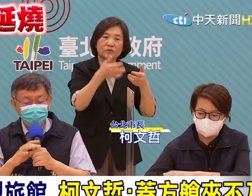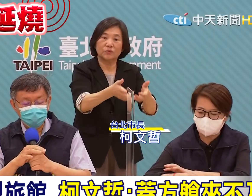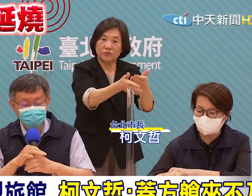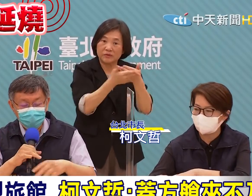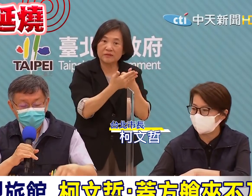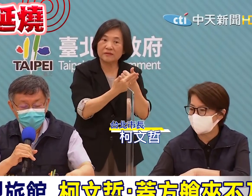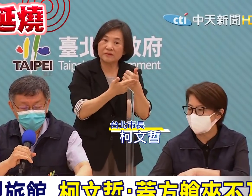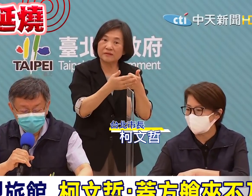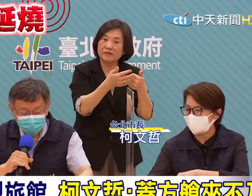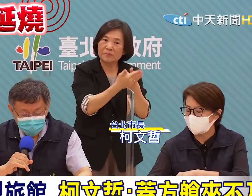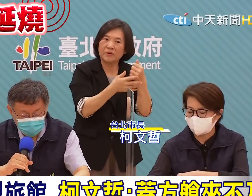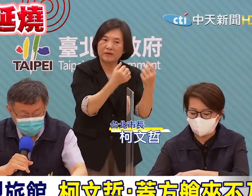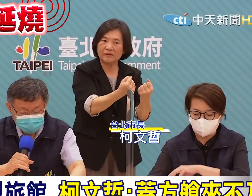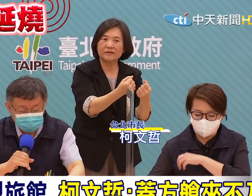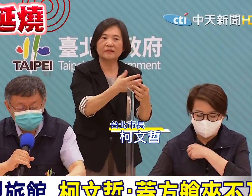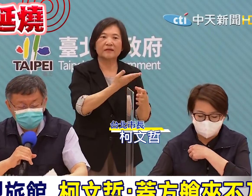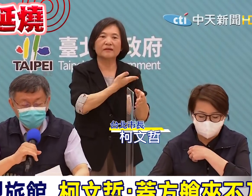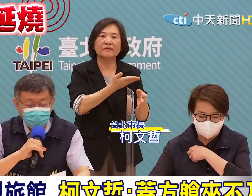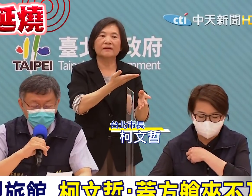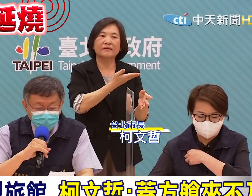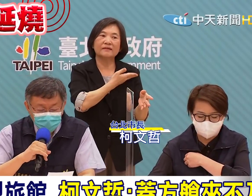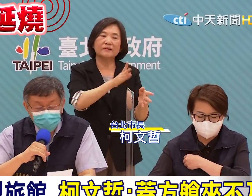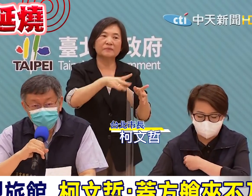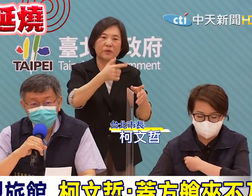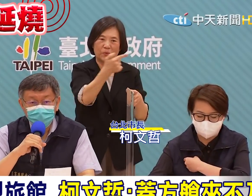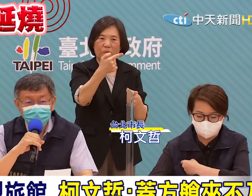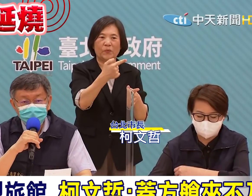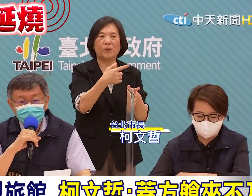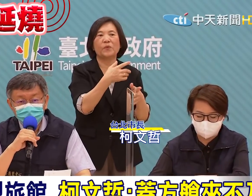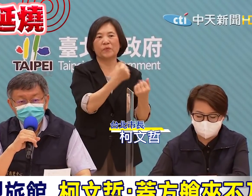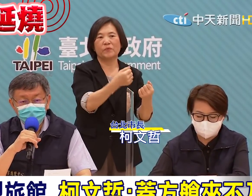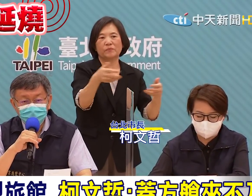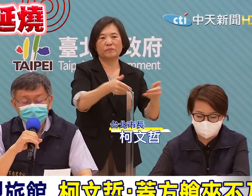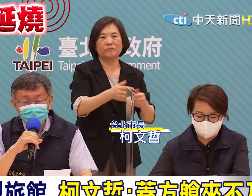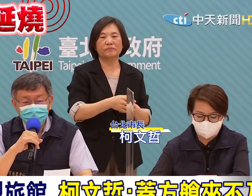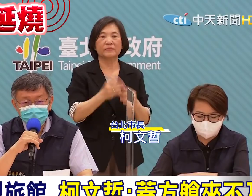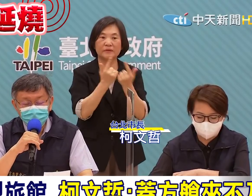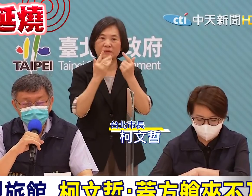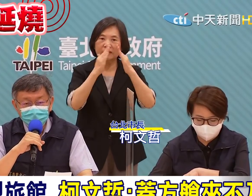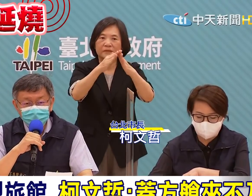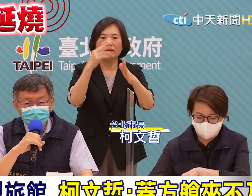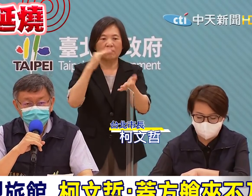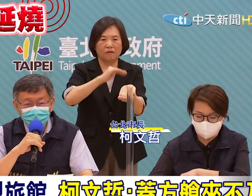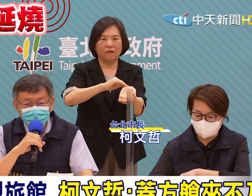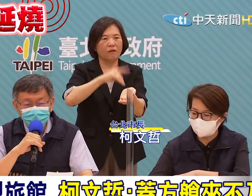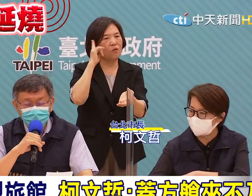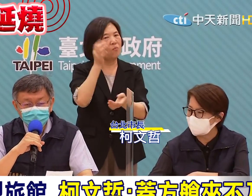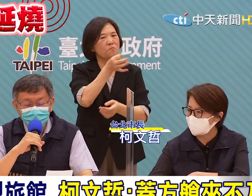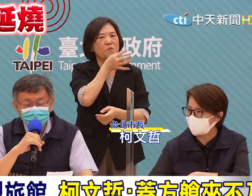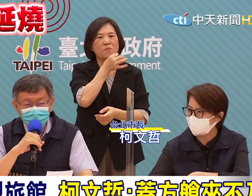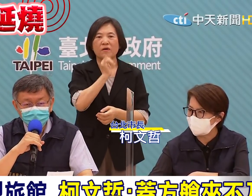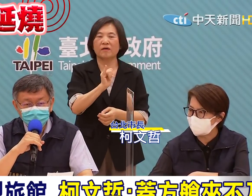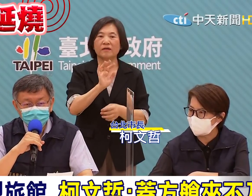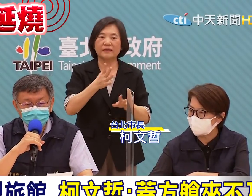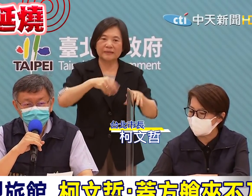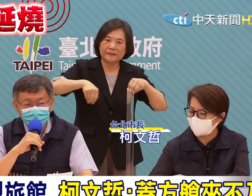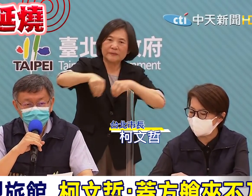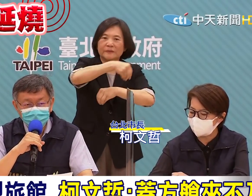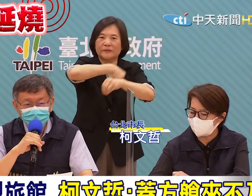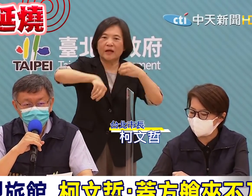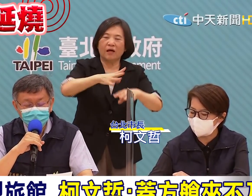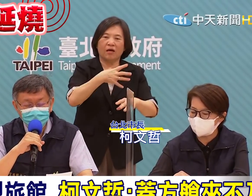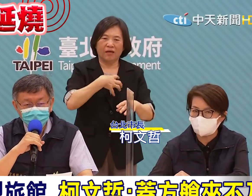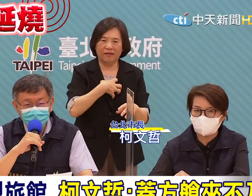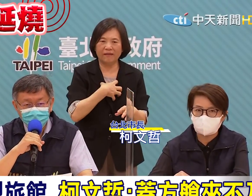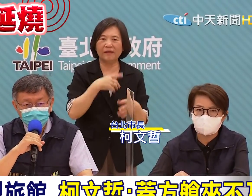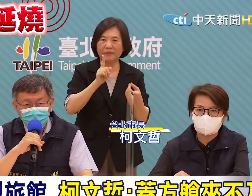多的病人，那所以是这样的，台北市还是医疗能量最多的地方。到现在为止，虽然调度上有些辛苦，但